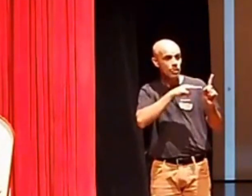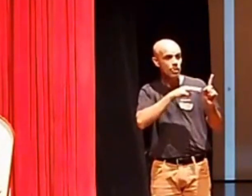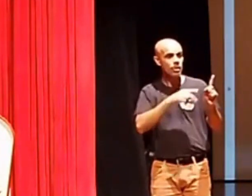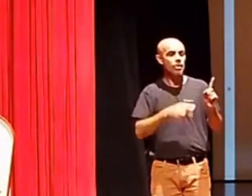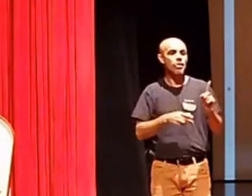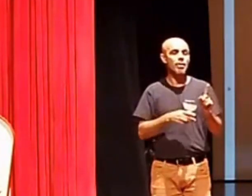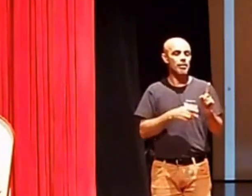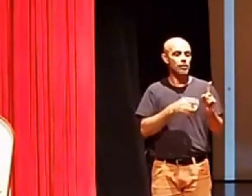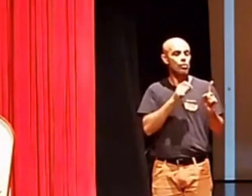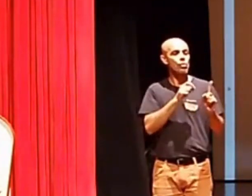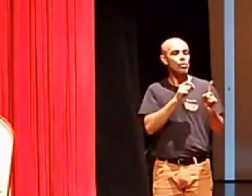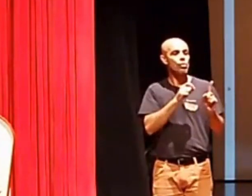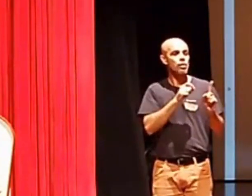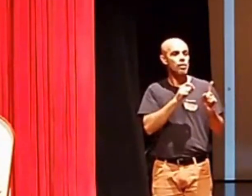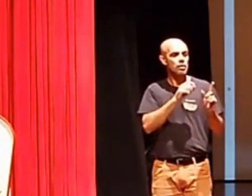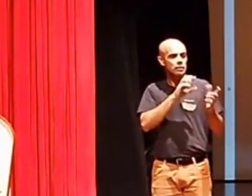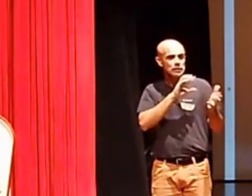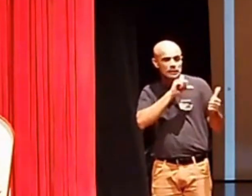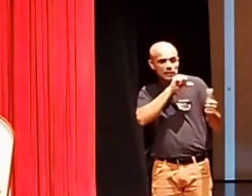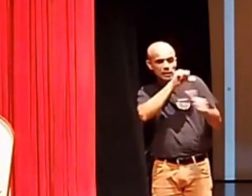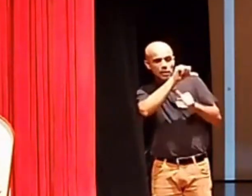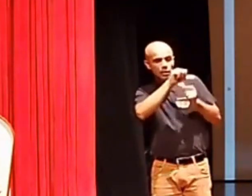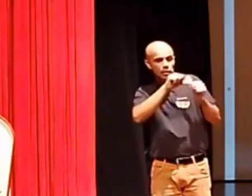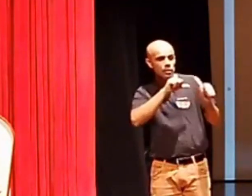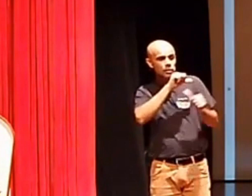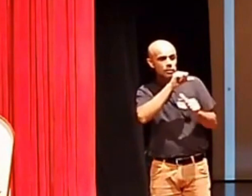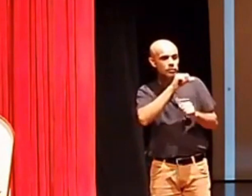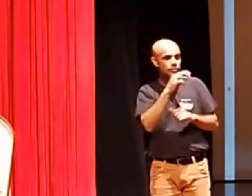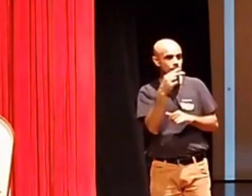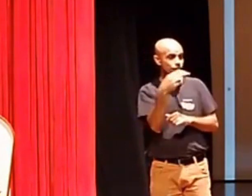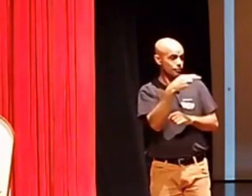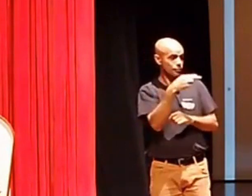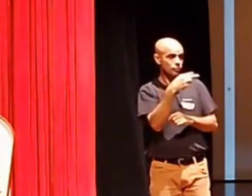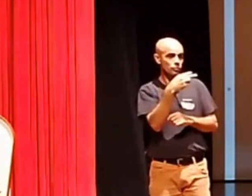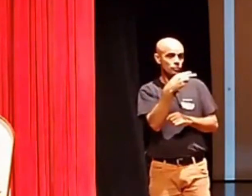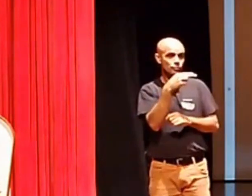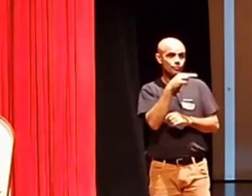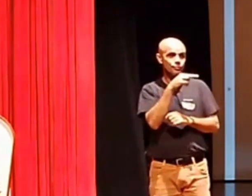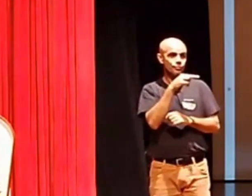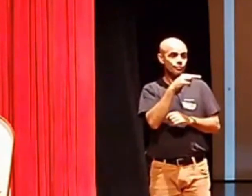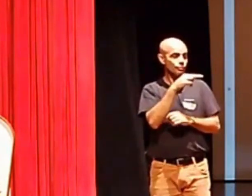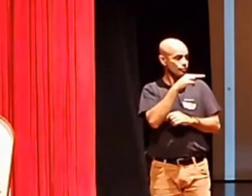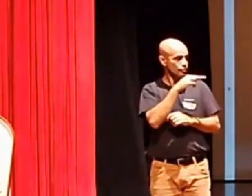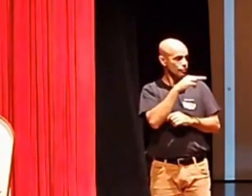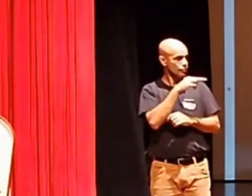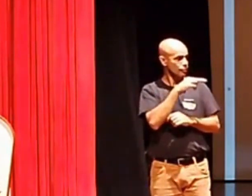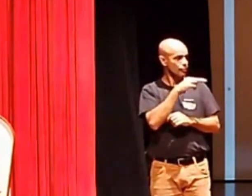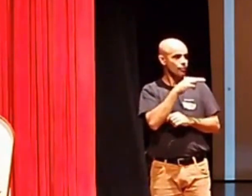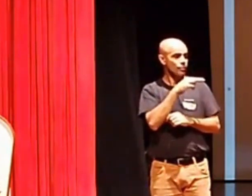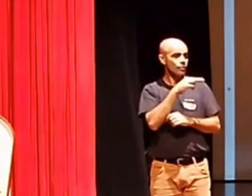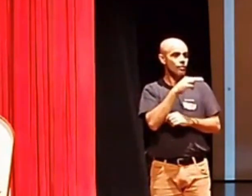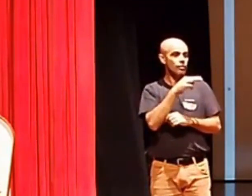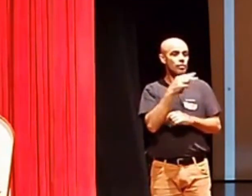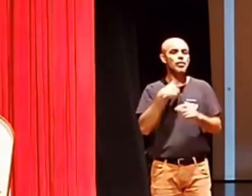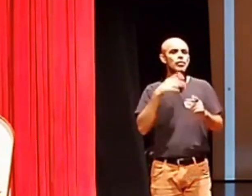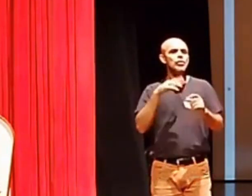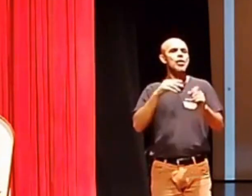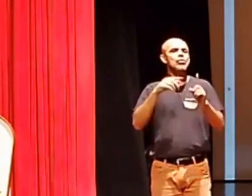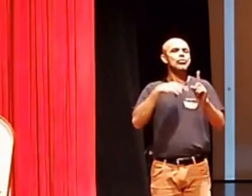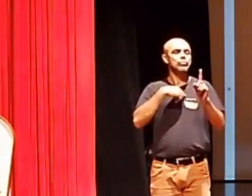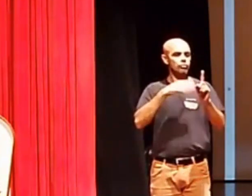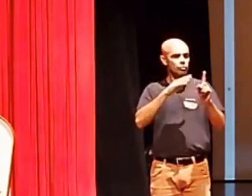alteração. Quando você me olha aqui, ó, eu estou reta, certo? Eu tenho